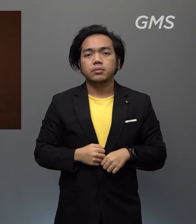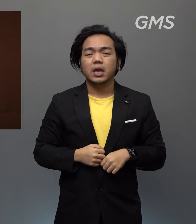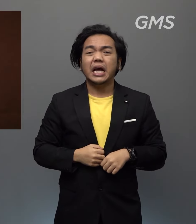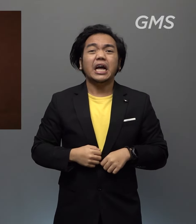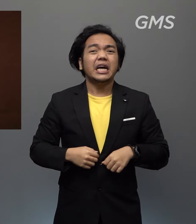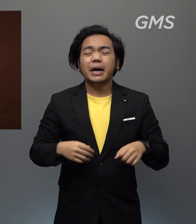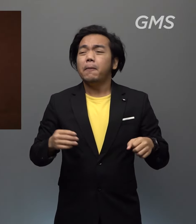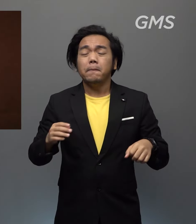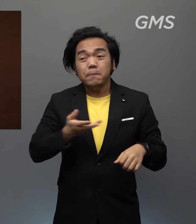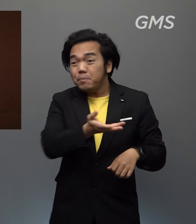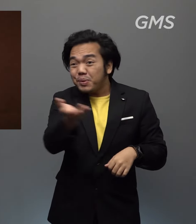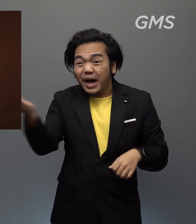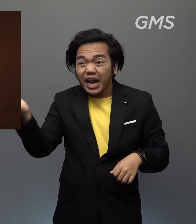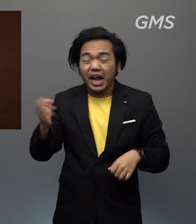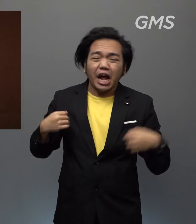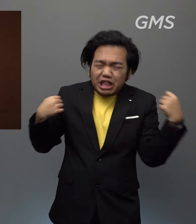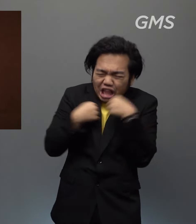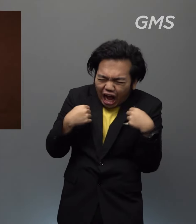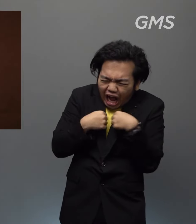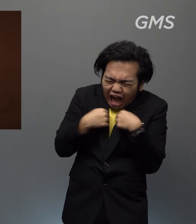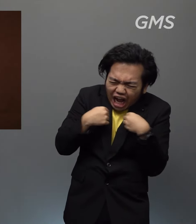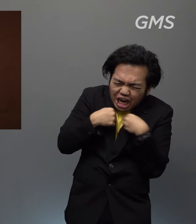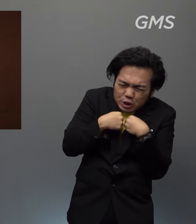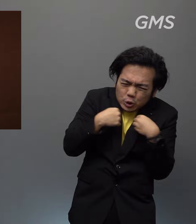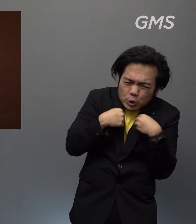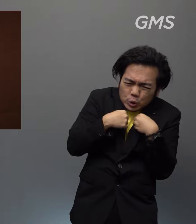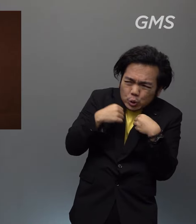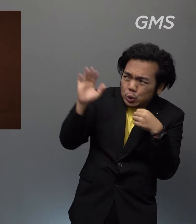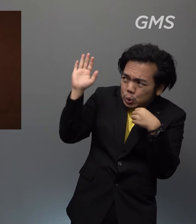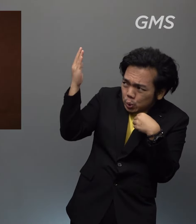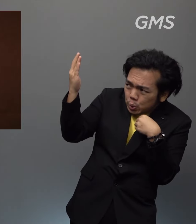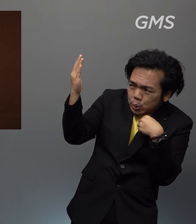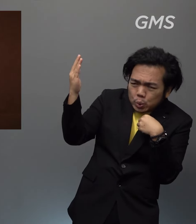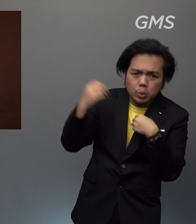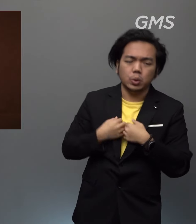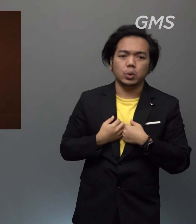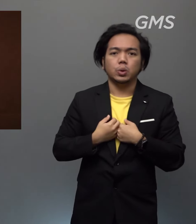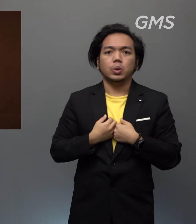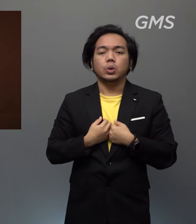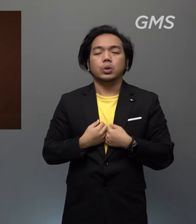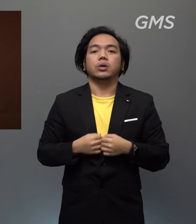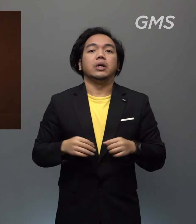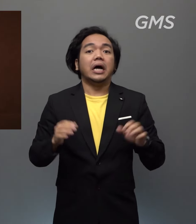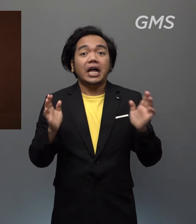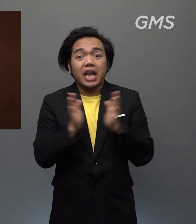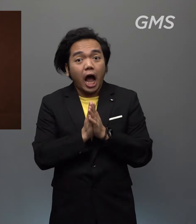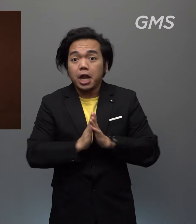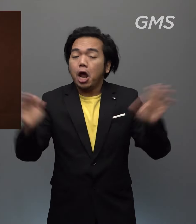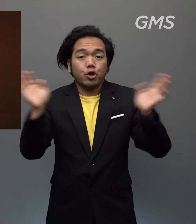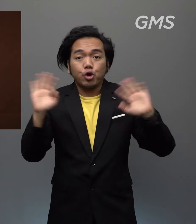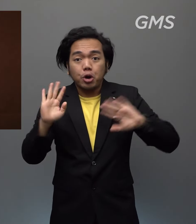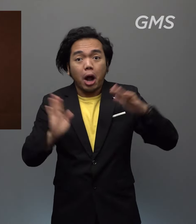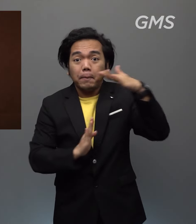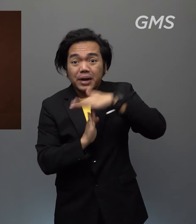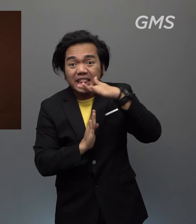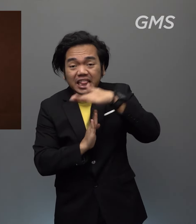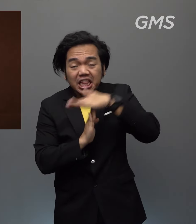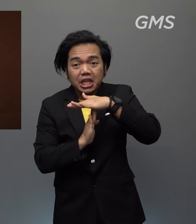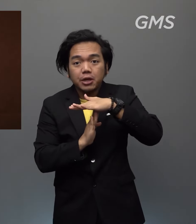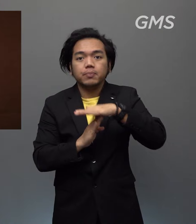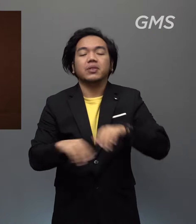ketakutan menghampiri mereka. Ketakutan menguasai mereka. Tidak berhenti sampai di situ, ayat yang